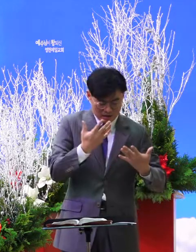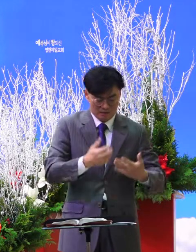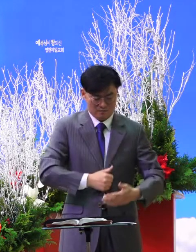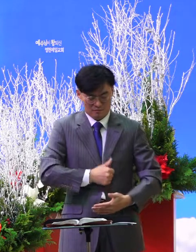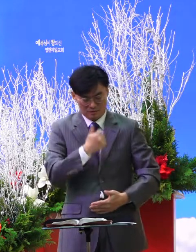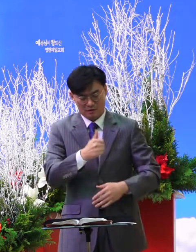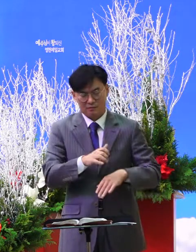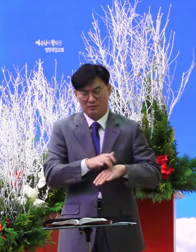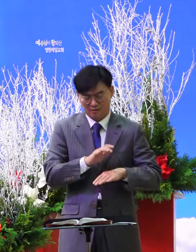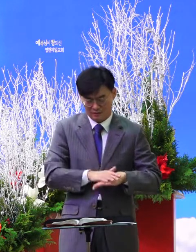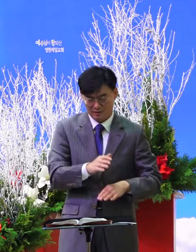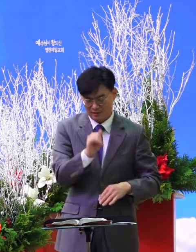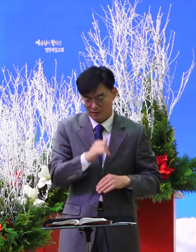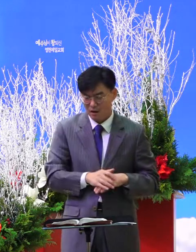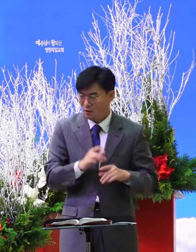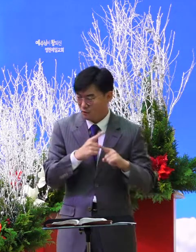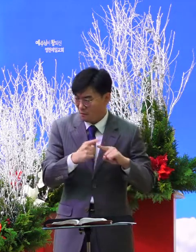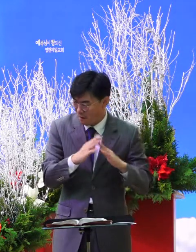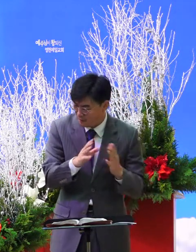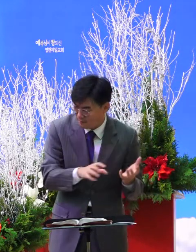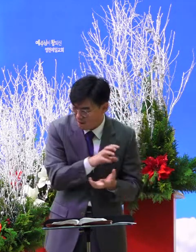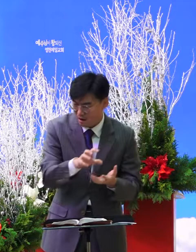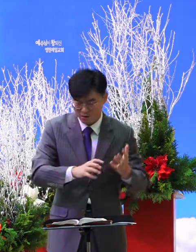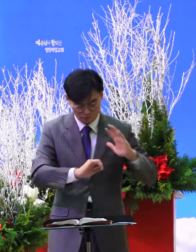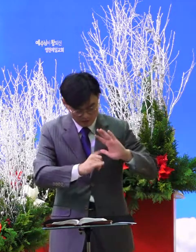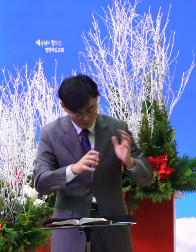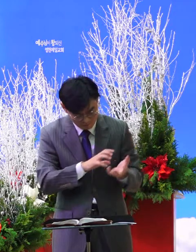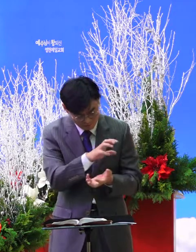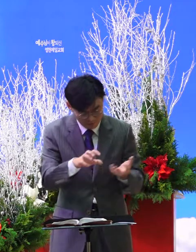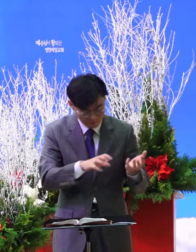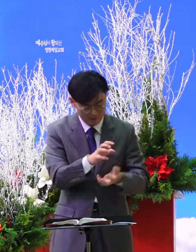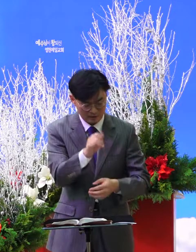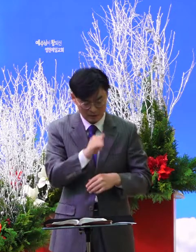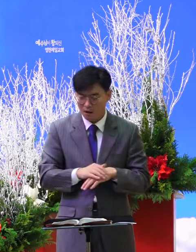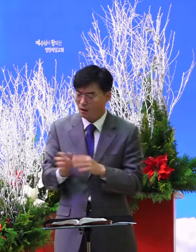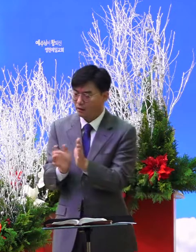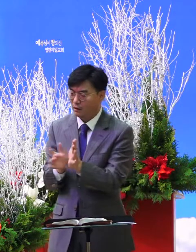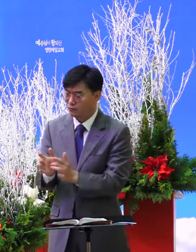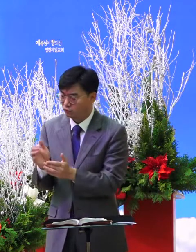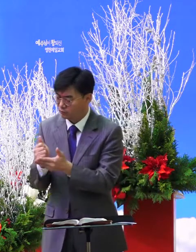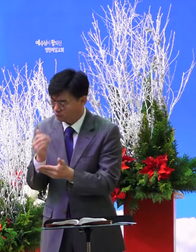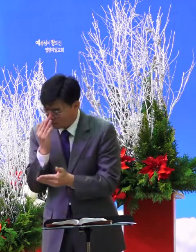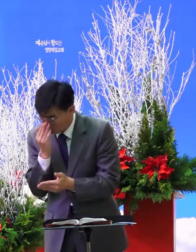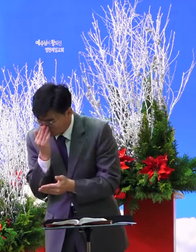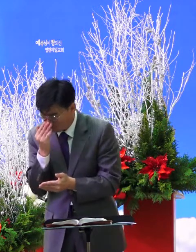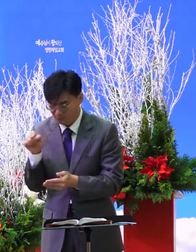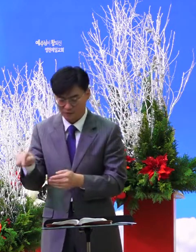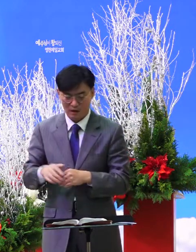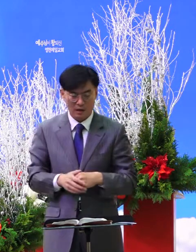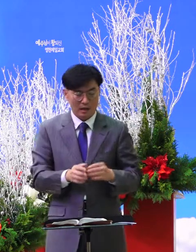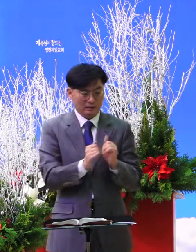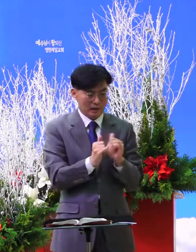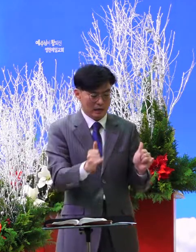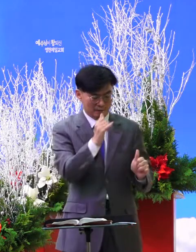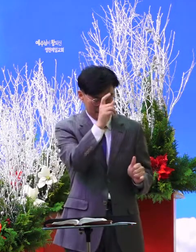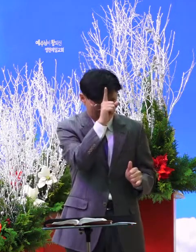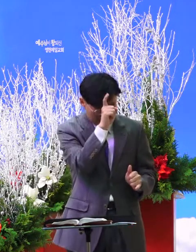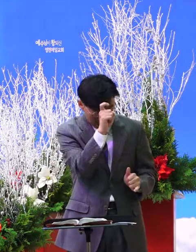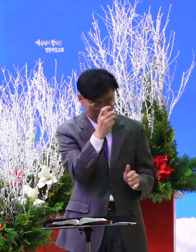교회는 분열하기도 하고 가정은 해체되며 개인 간에는 원수가 되는 일이 참으로 많음을 깨달아 우리의